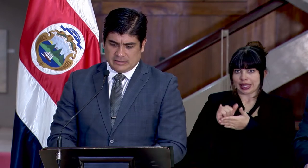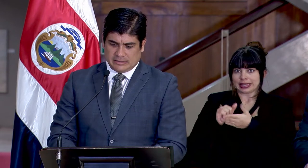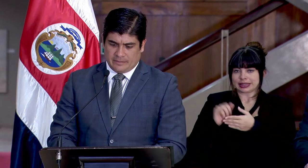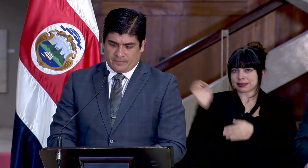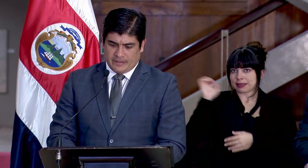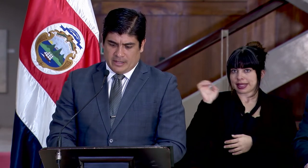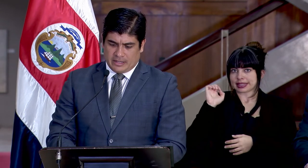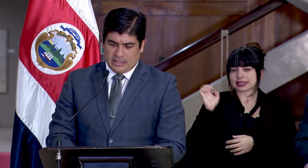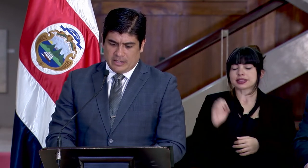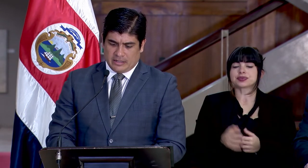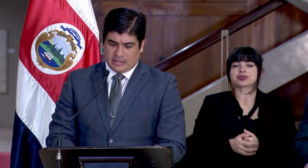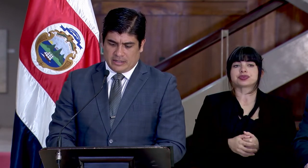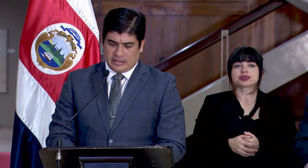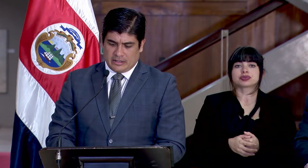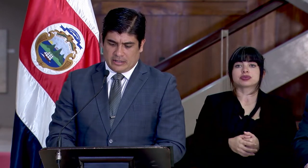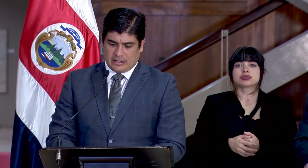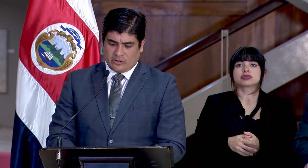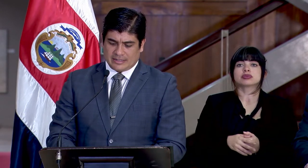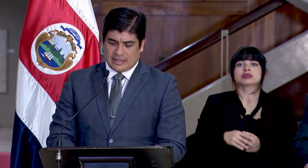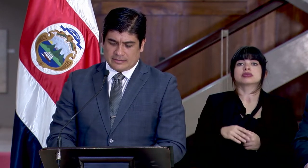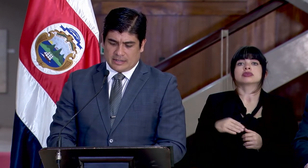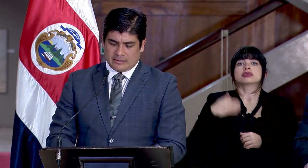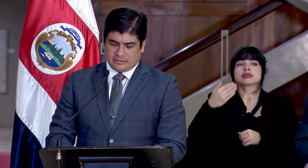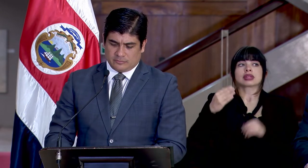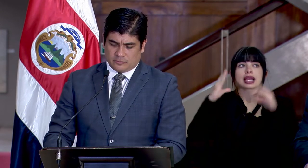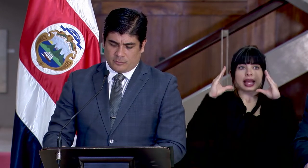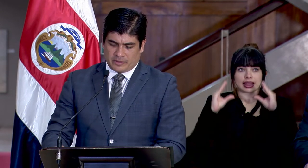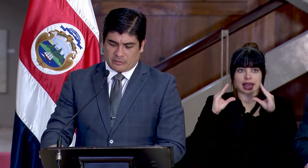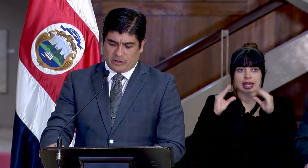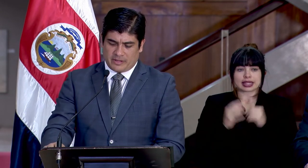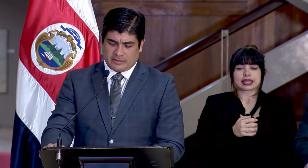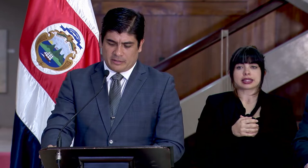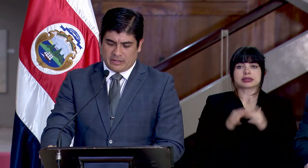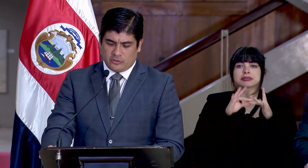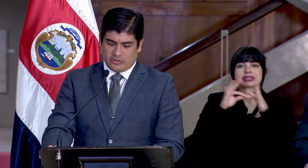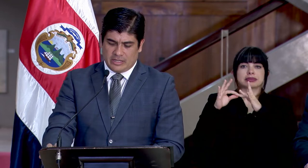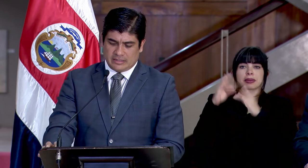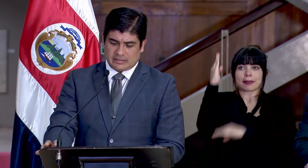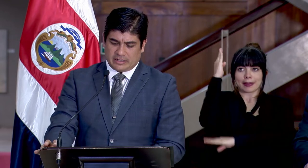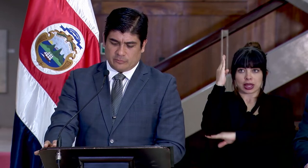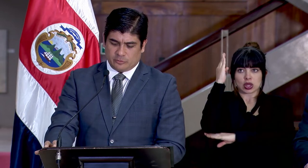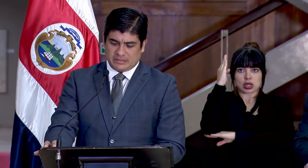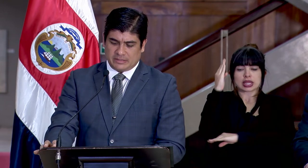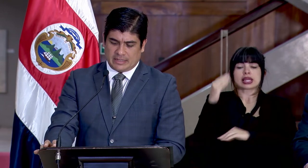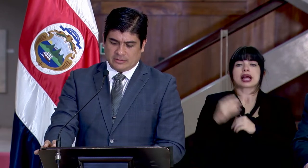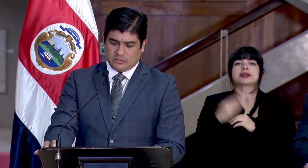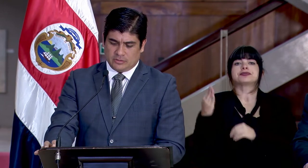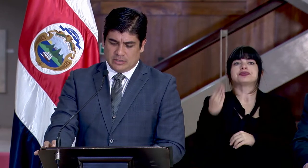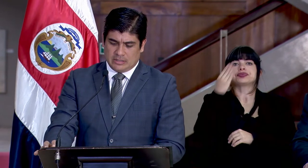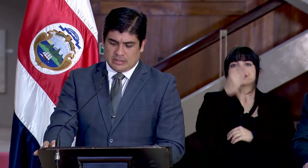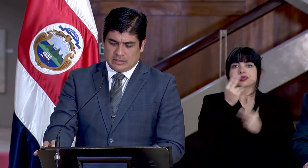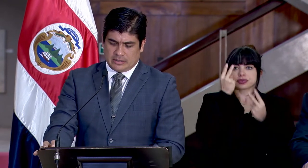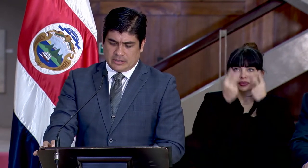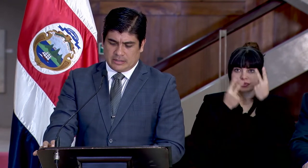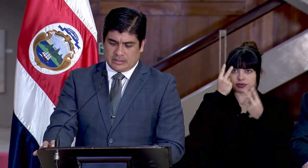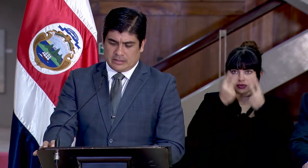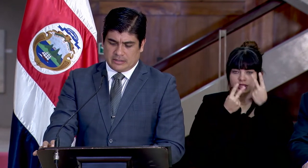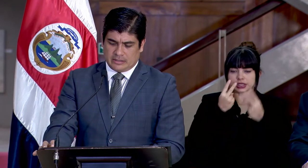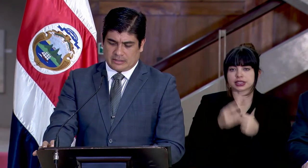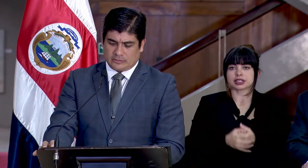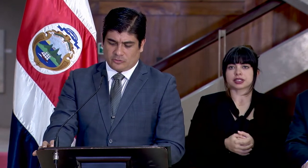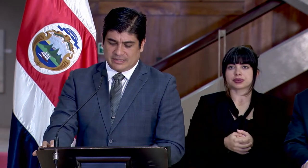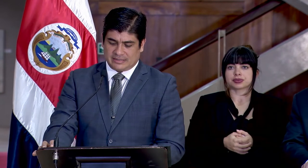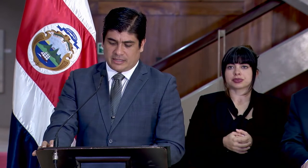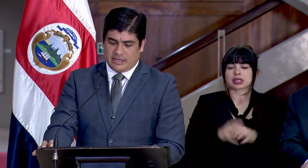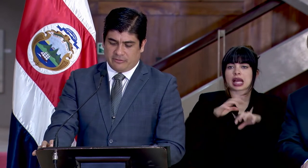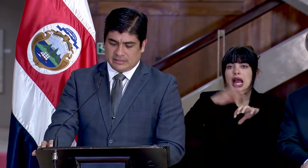de dicha emergencia. Y en las horas de la tarde, o particularmente en el mediodía, estaremos visitando